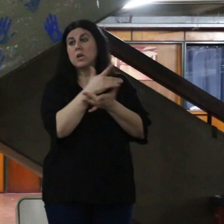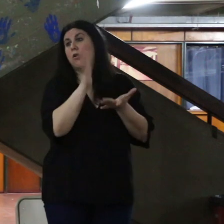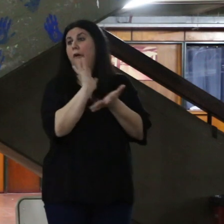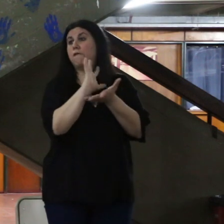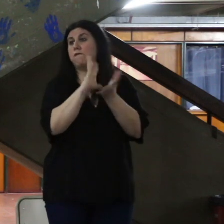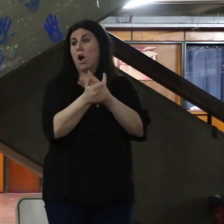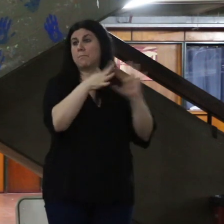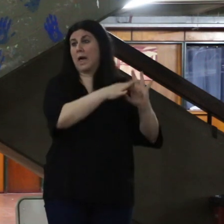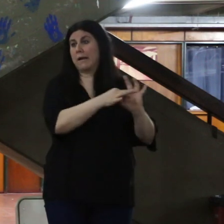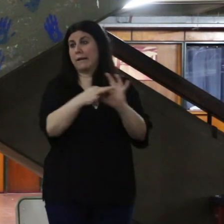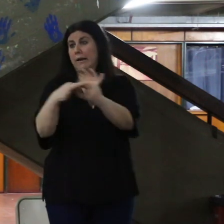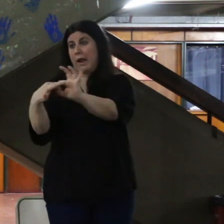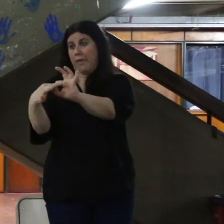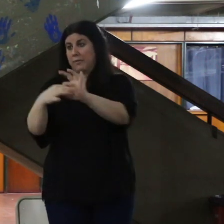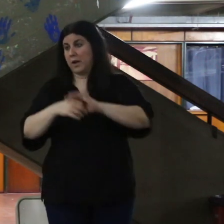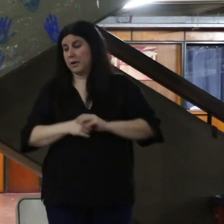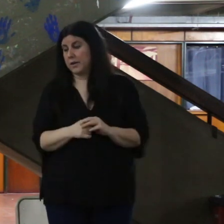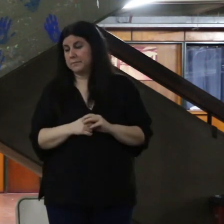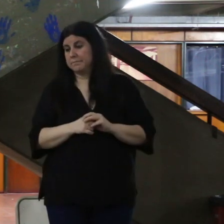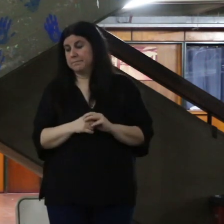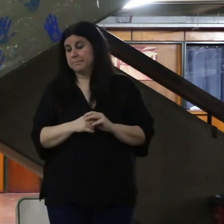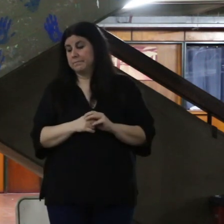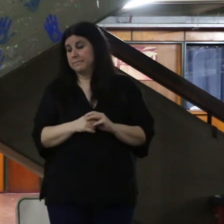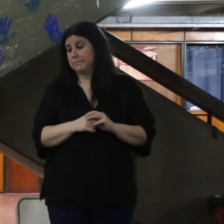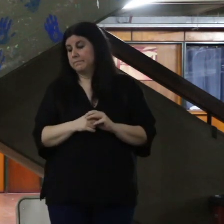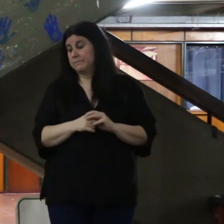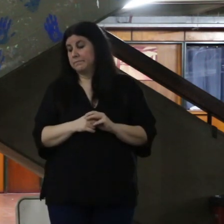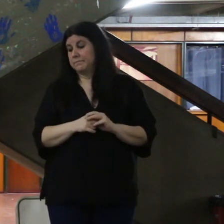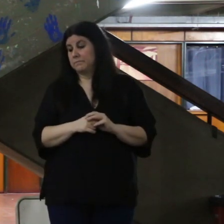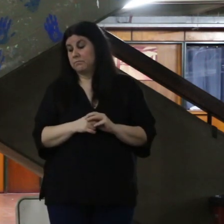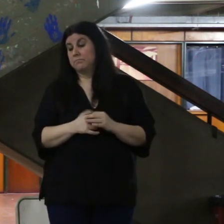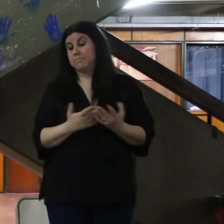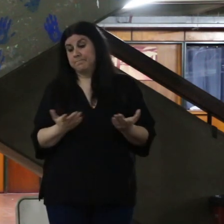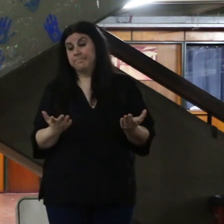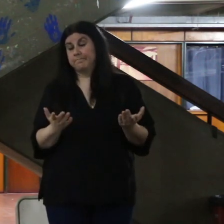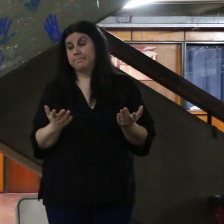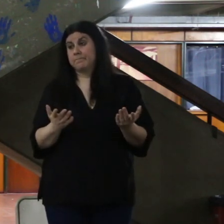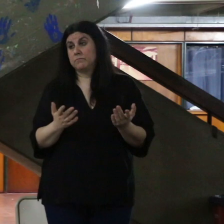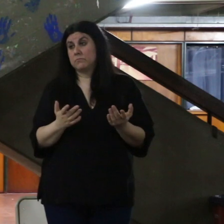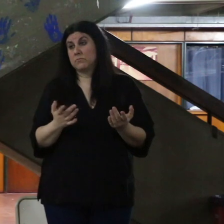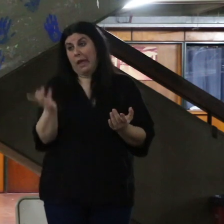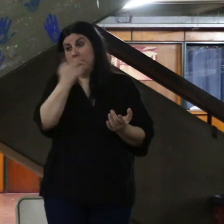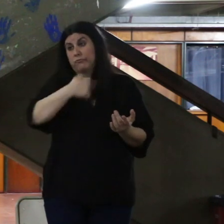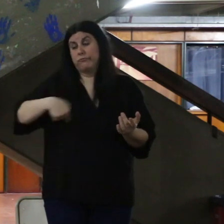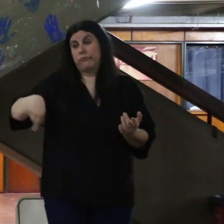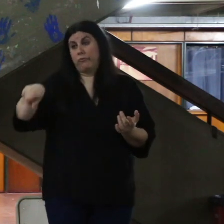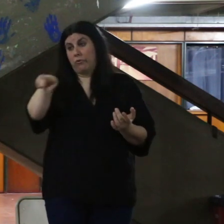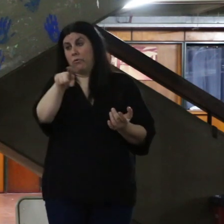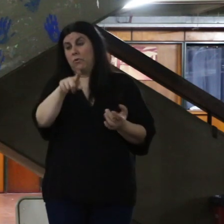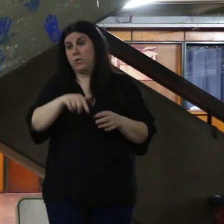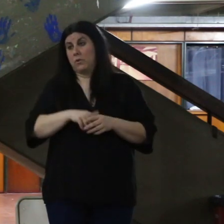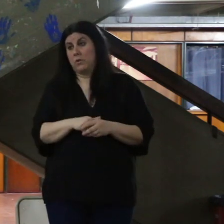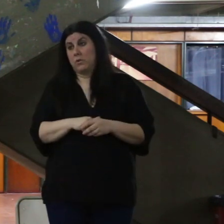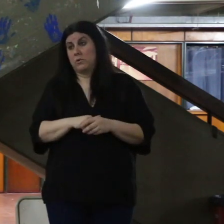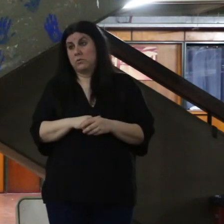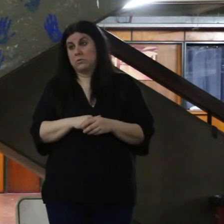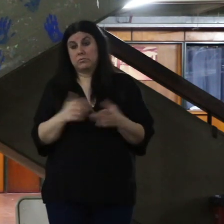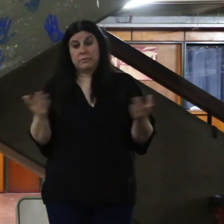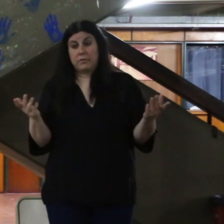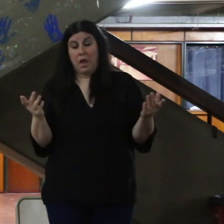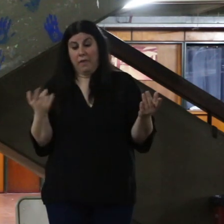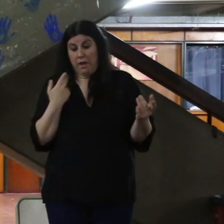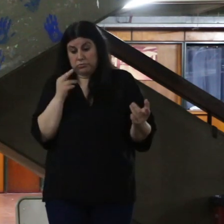cadena bastante compleja que nosotros, desde